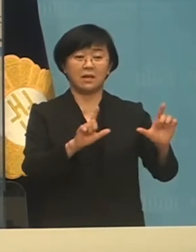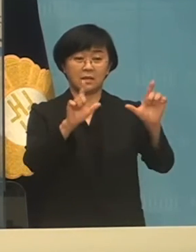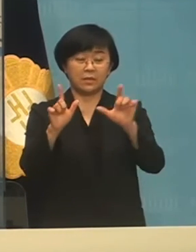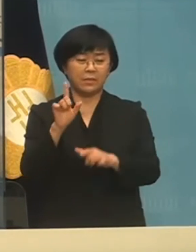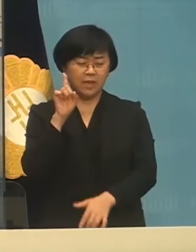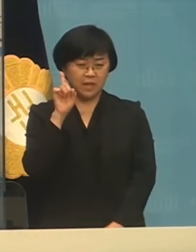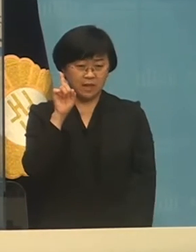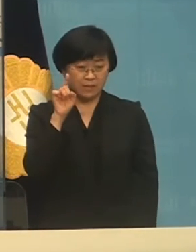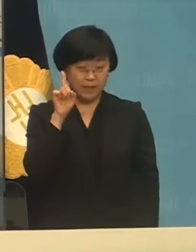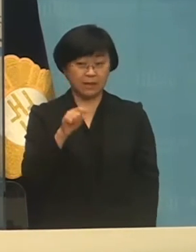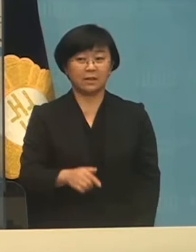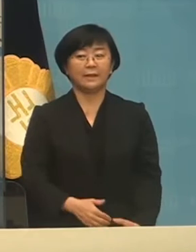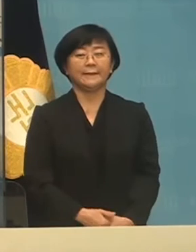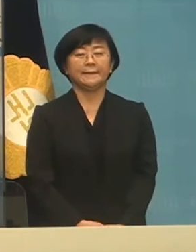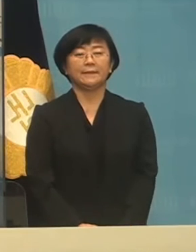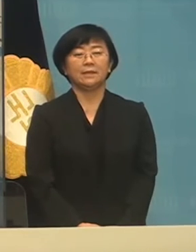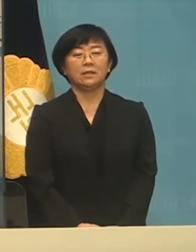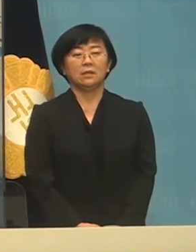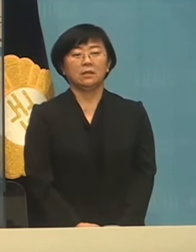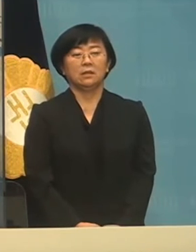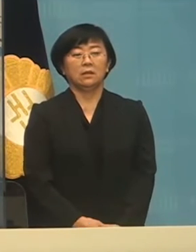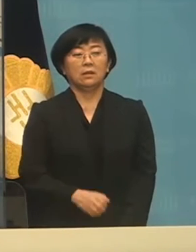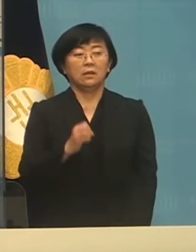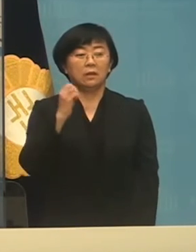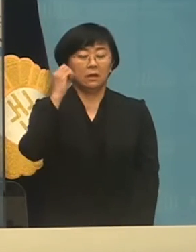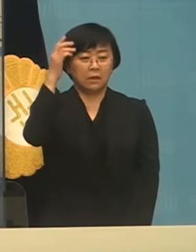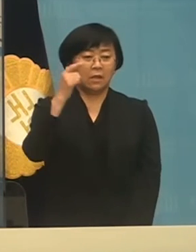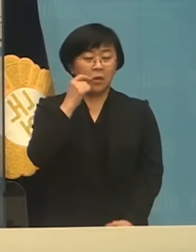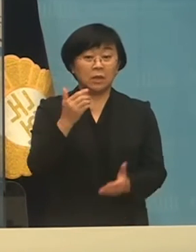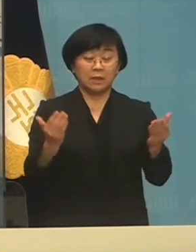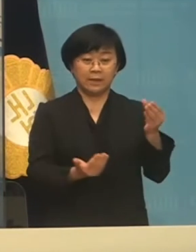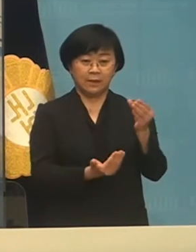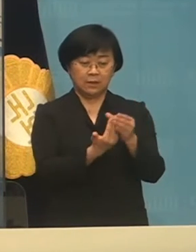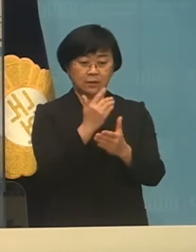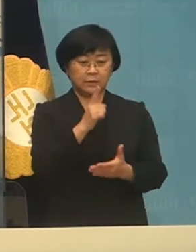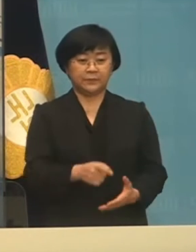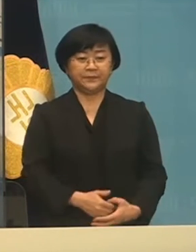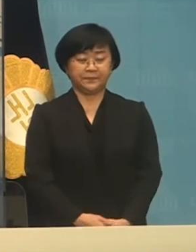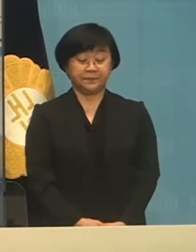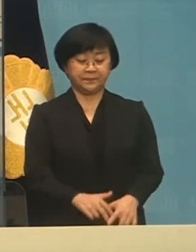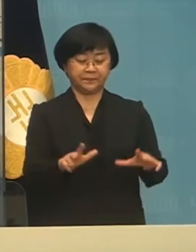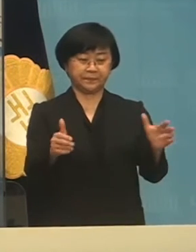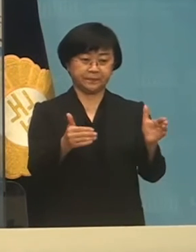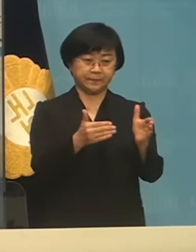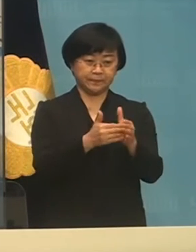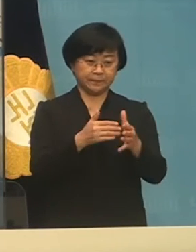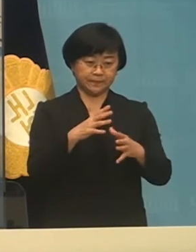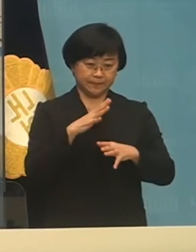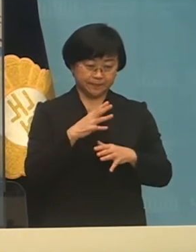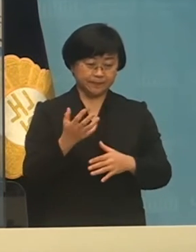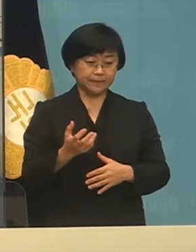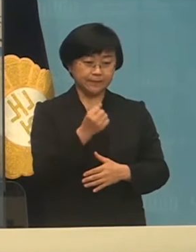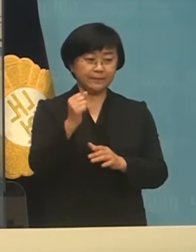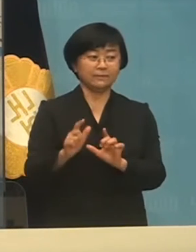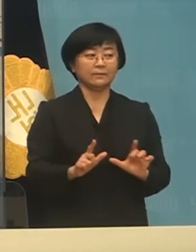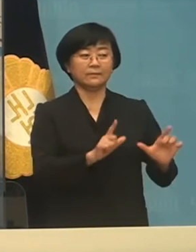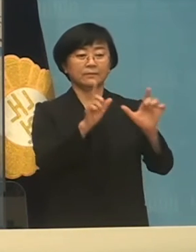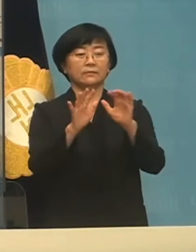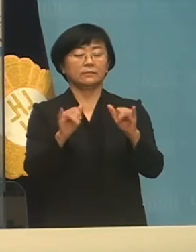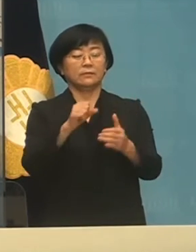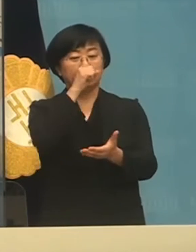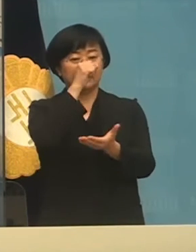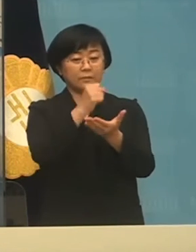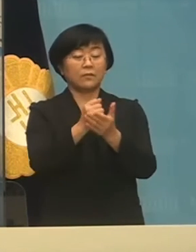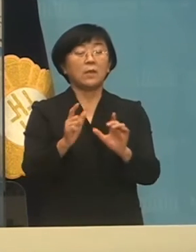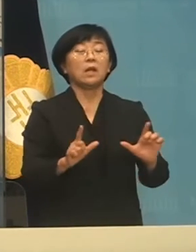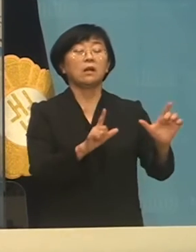살았습니다. 그러나 그것은 잊을래야 잊을 수가 없는 것입니다. 현재까지도 그 트라우마의 시달림으로 인해 정상적인